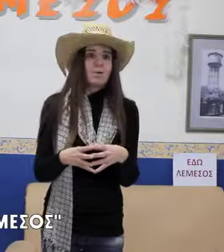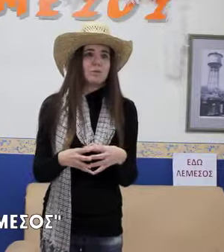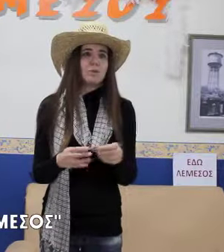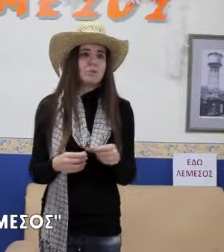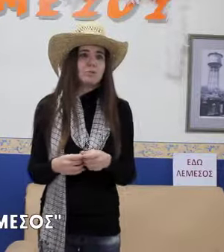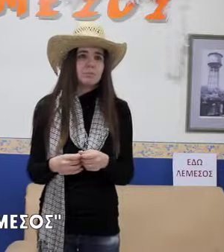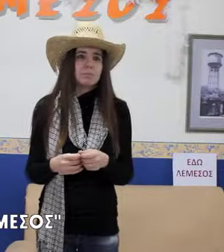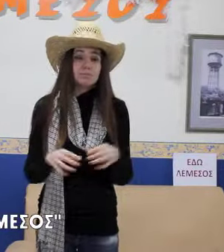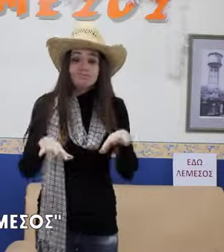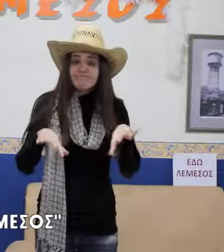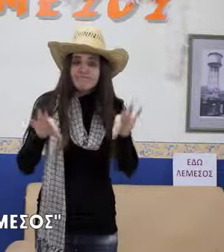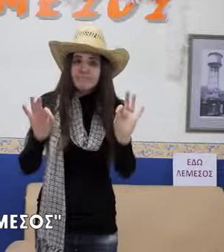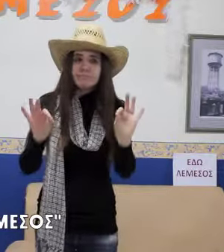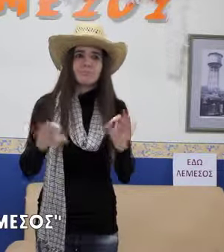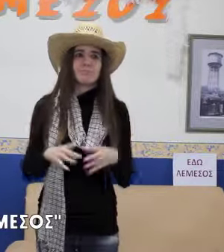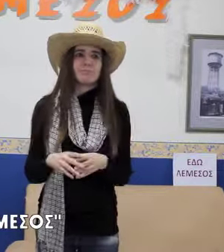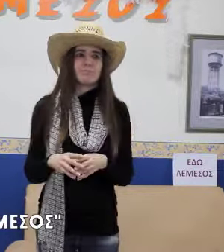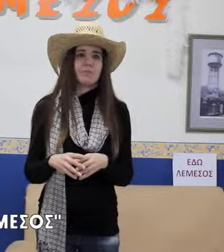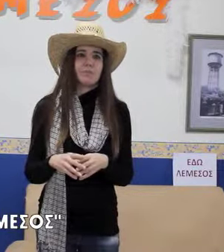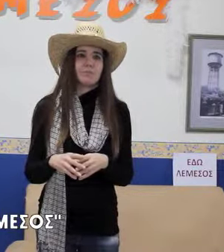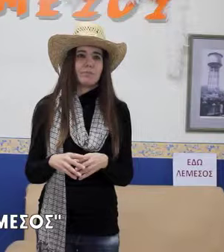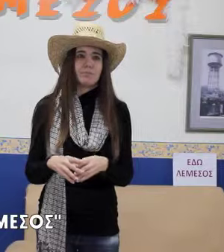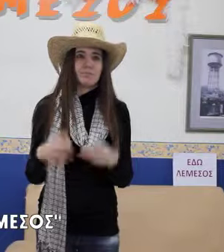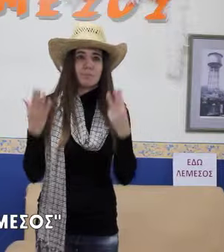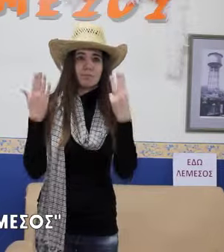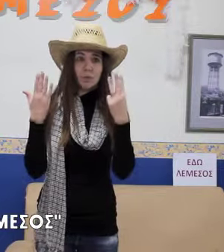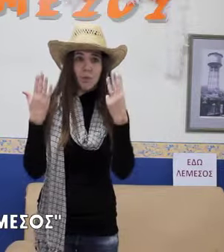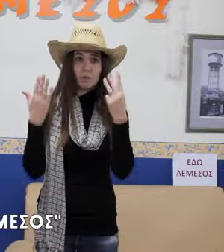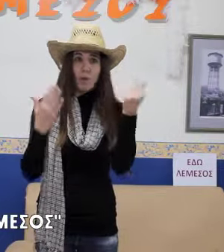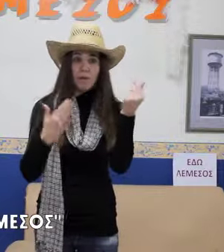θα αρχίσει από τις 8:30 το πρωί